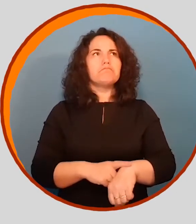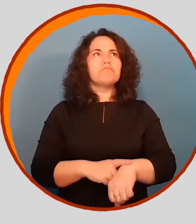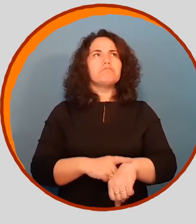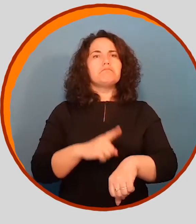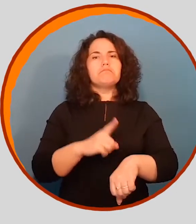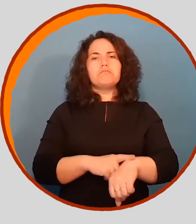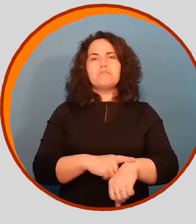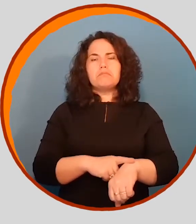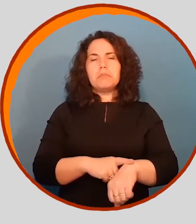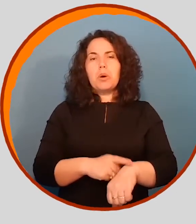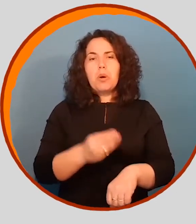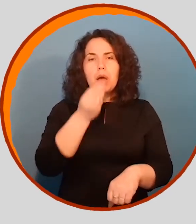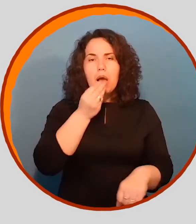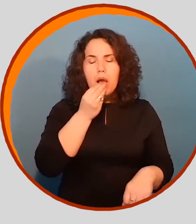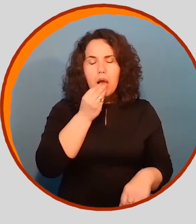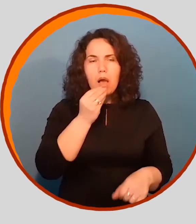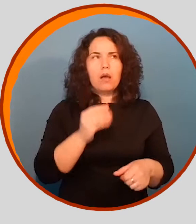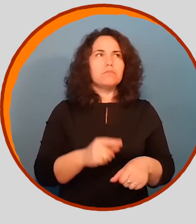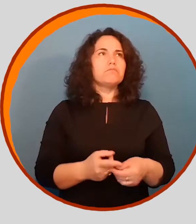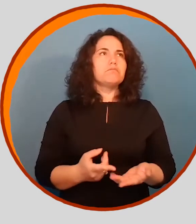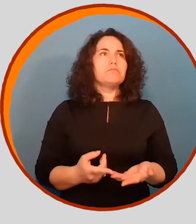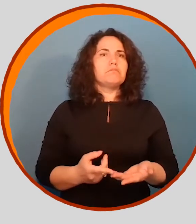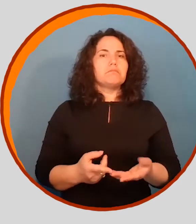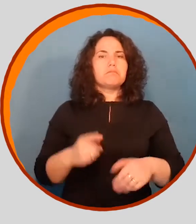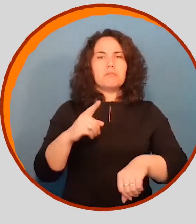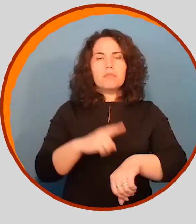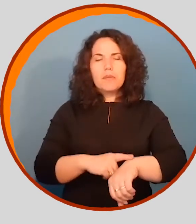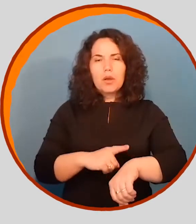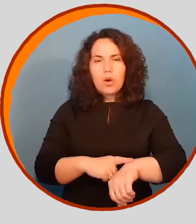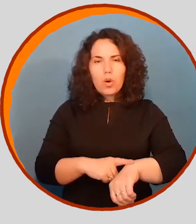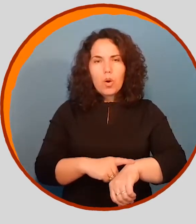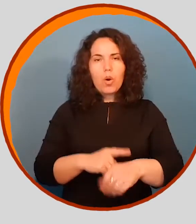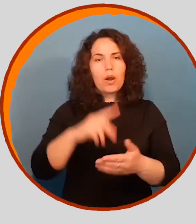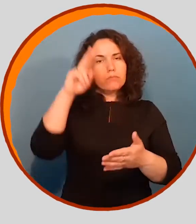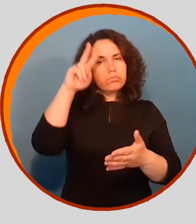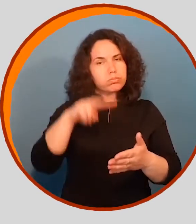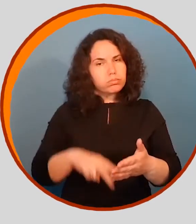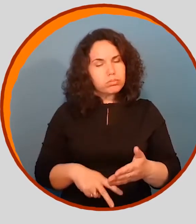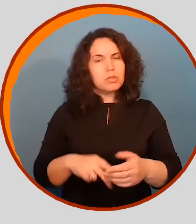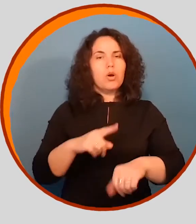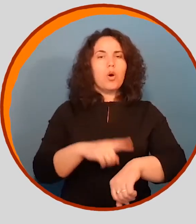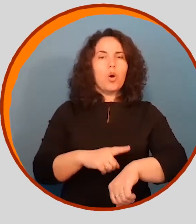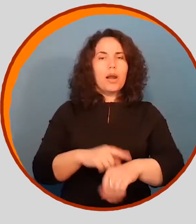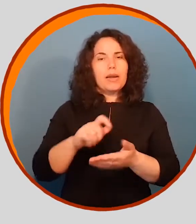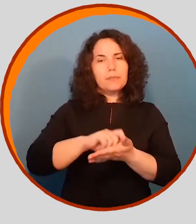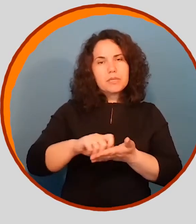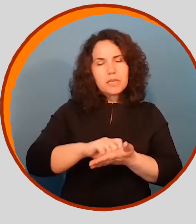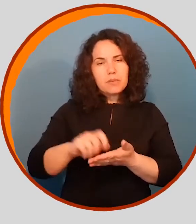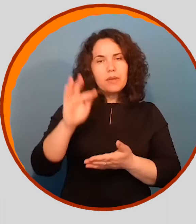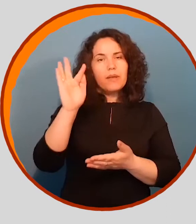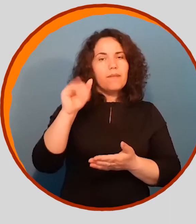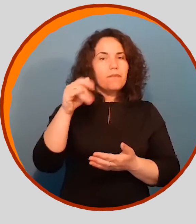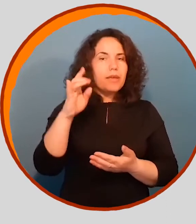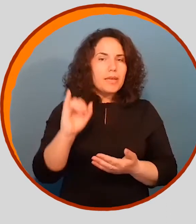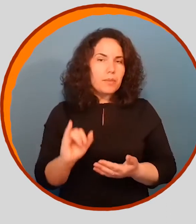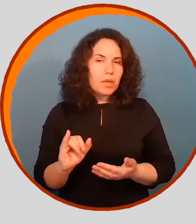oraret le të themi kryesore, siç është të ngrënët, siç është orari i leximit, orari i mësimeve, filmi, se